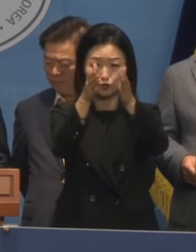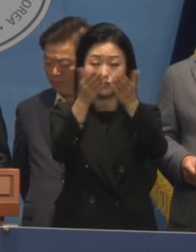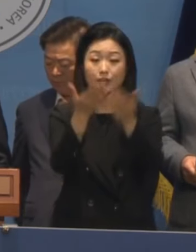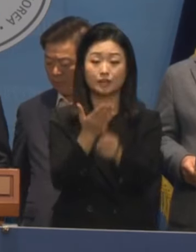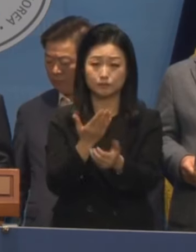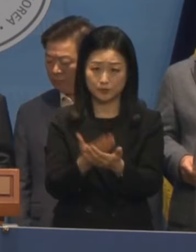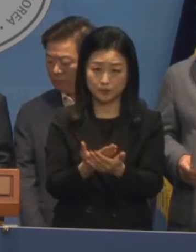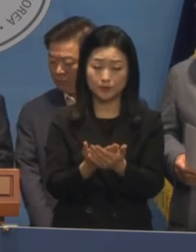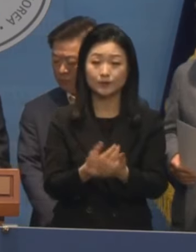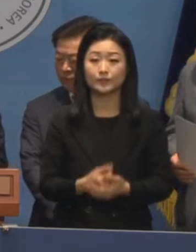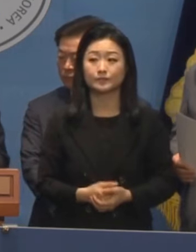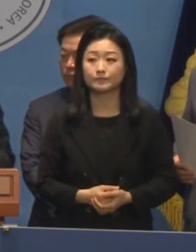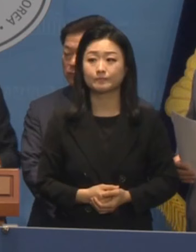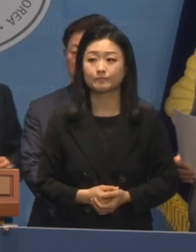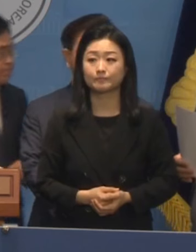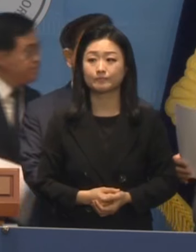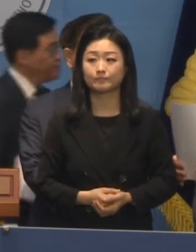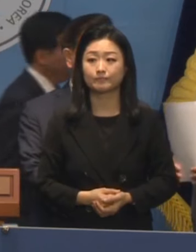보여야